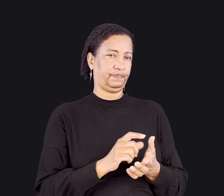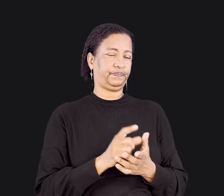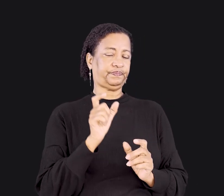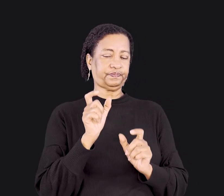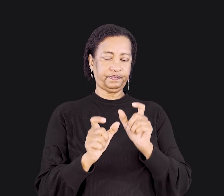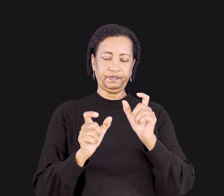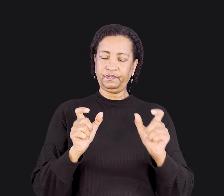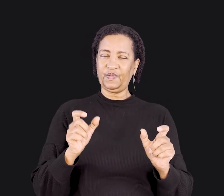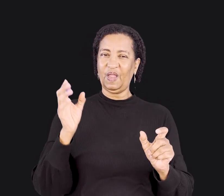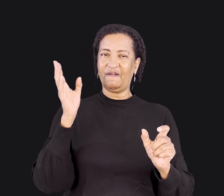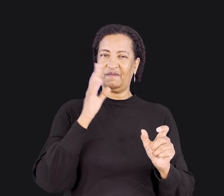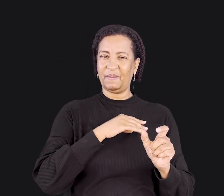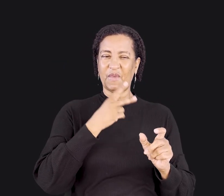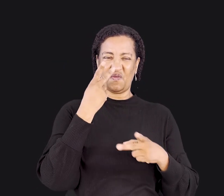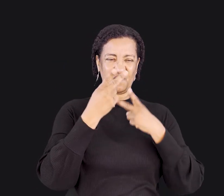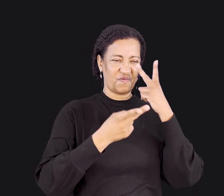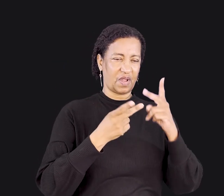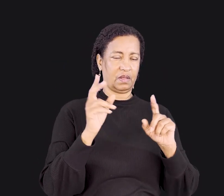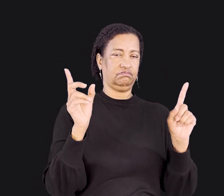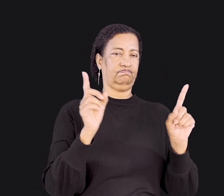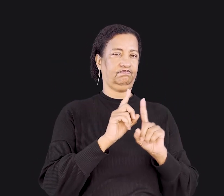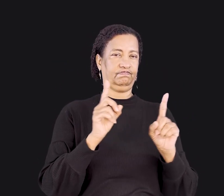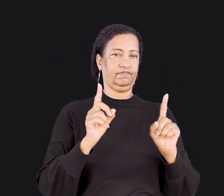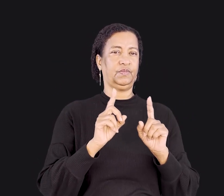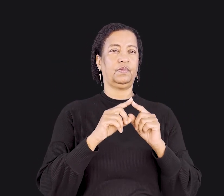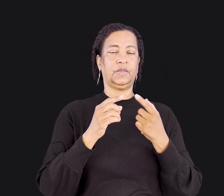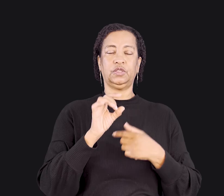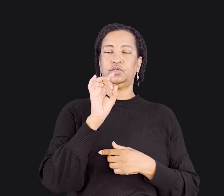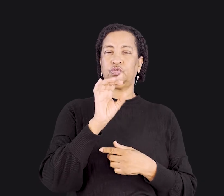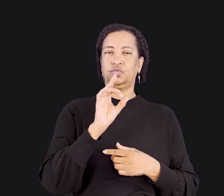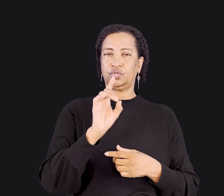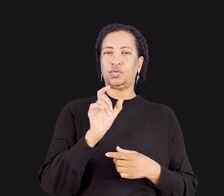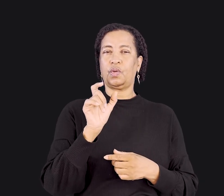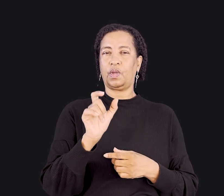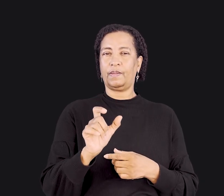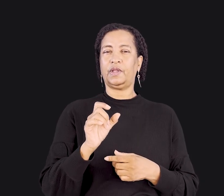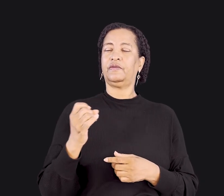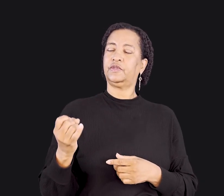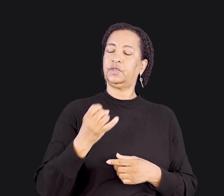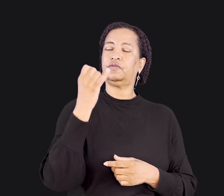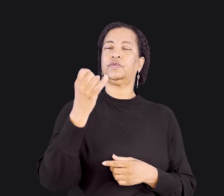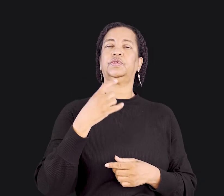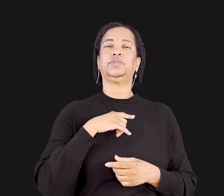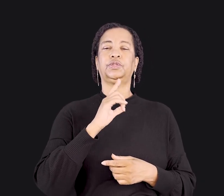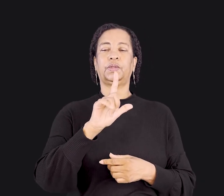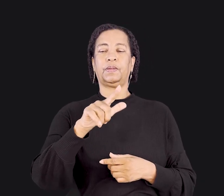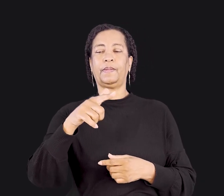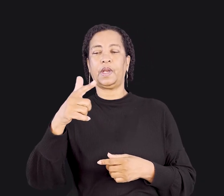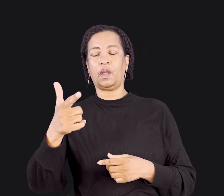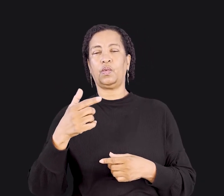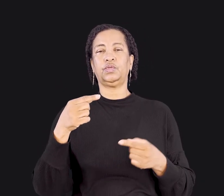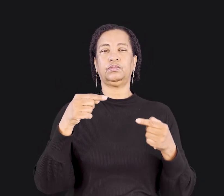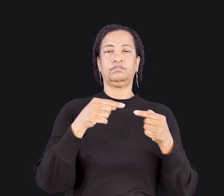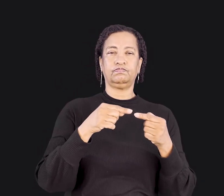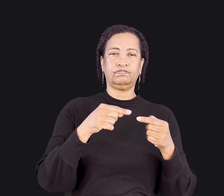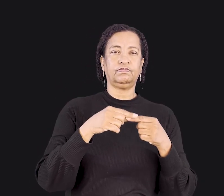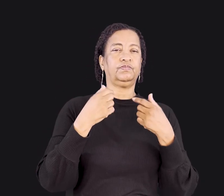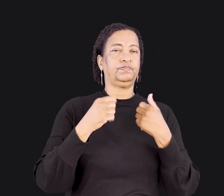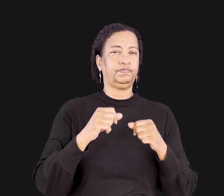torpe saia da boca de vocês, mas apenas a que for útil para edificar outros conforme a necessidade, para